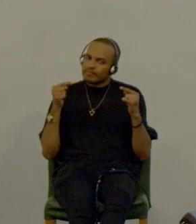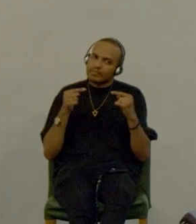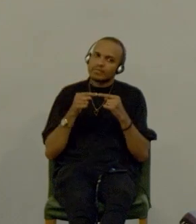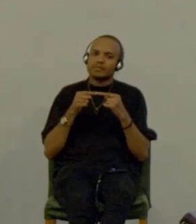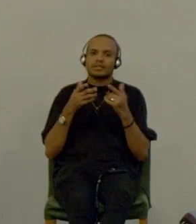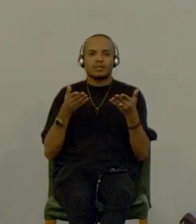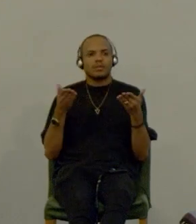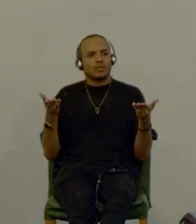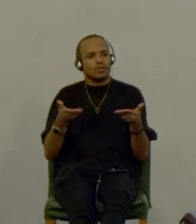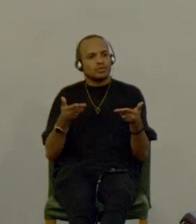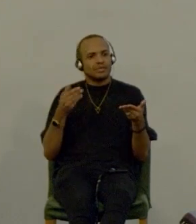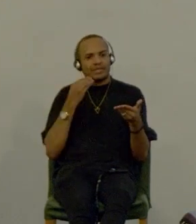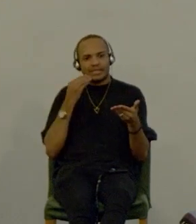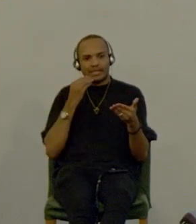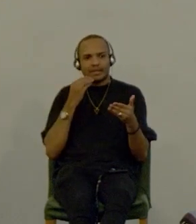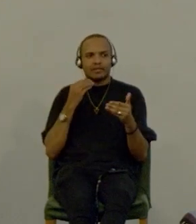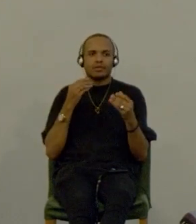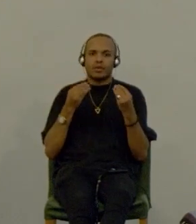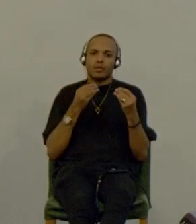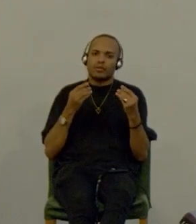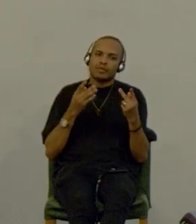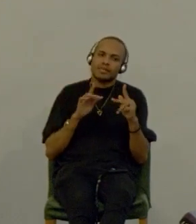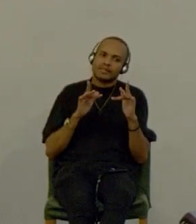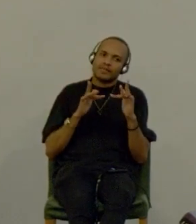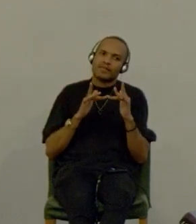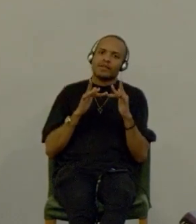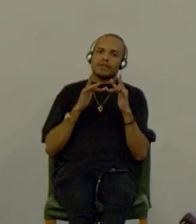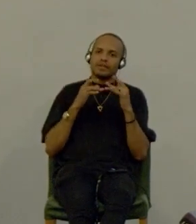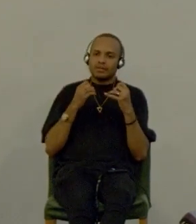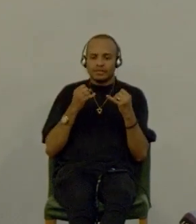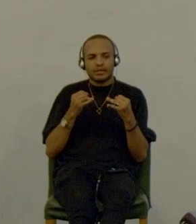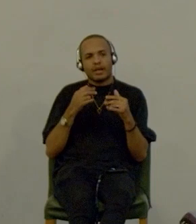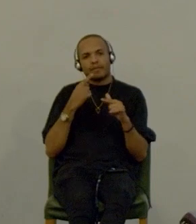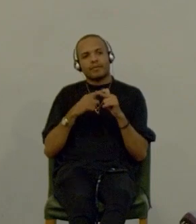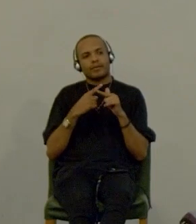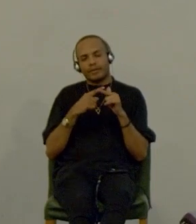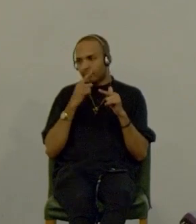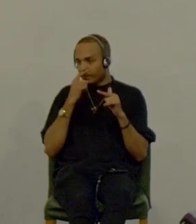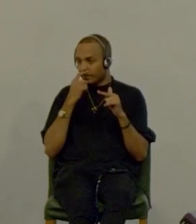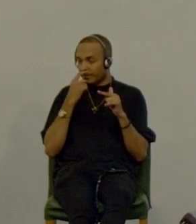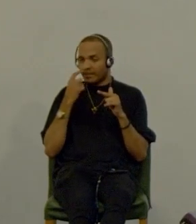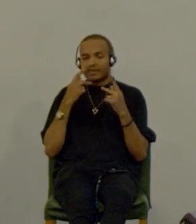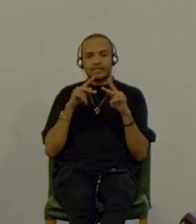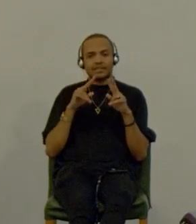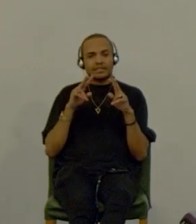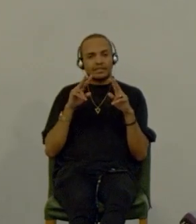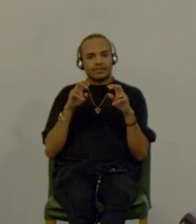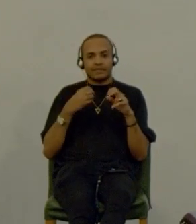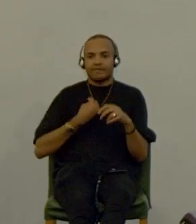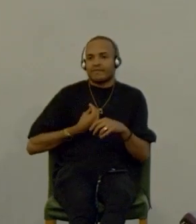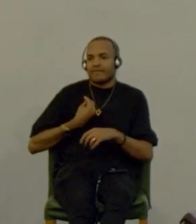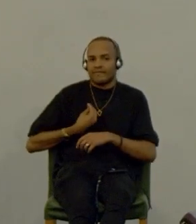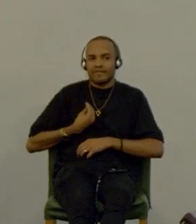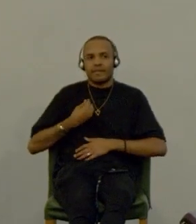lien et de vous expliquer pourquoi cette question de habiter est pour moi